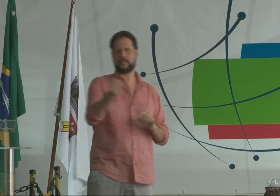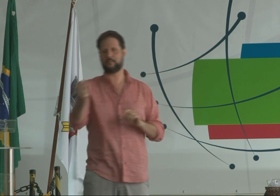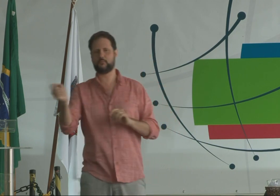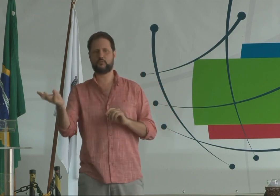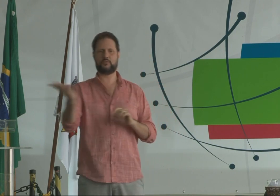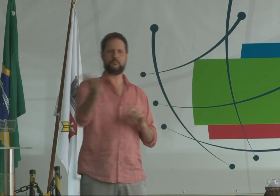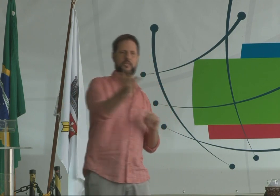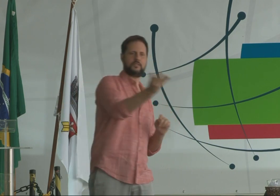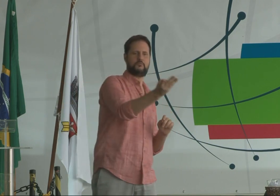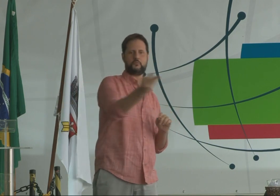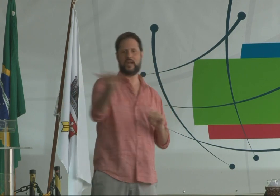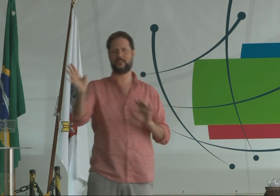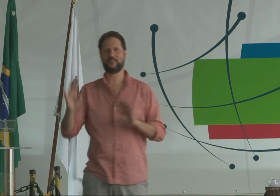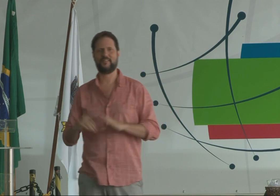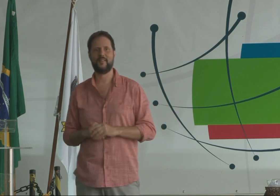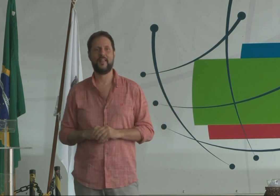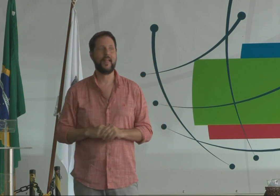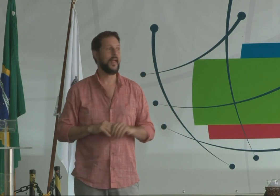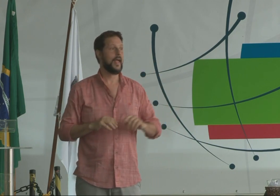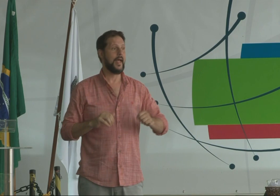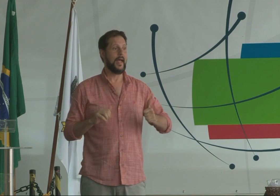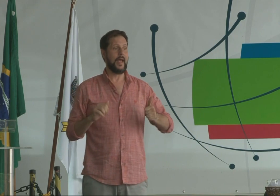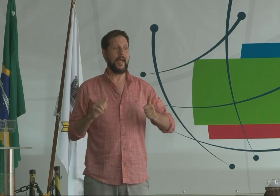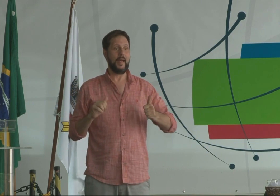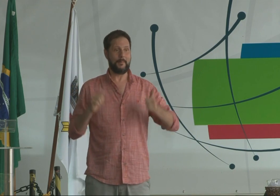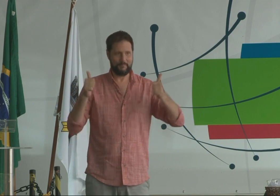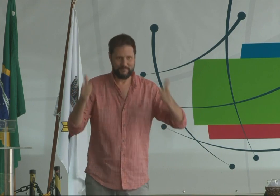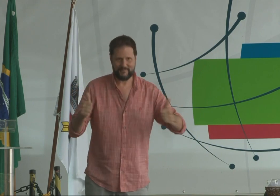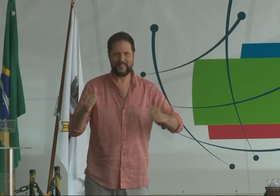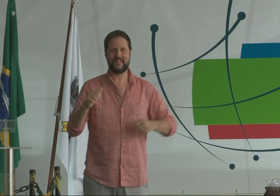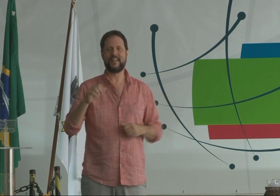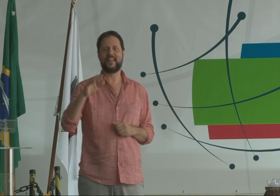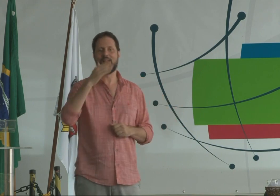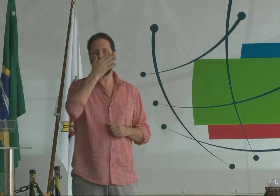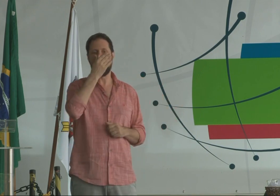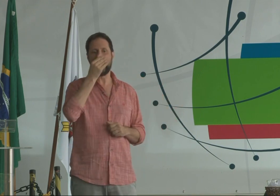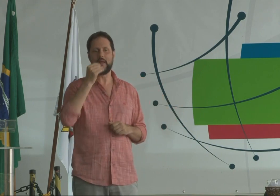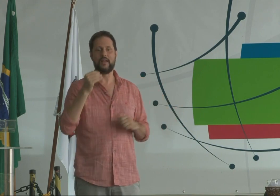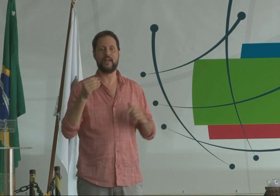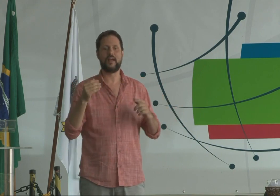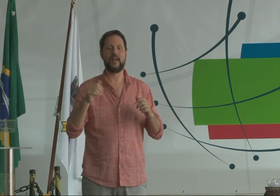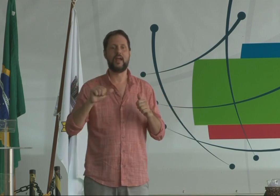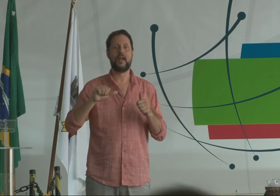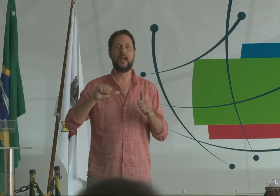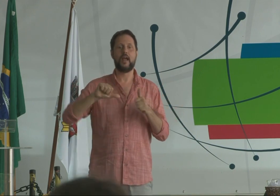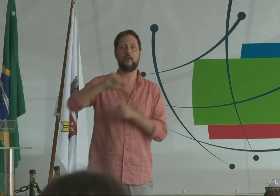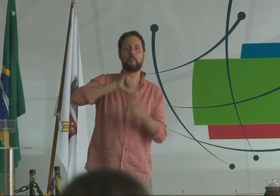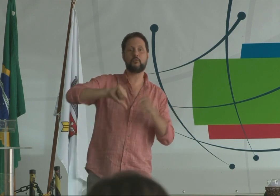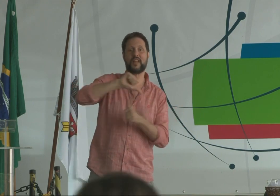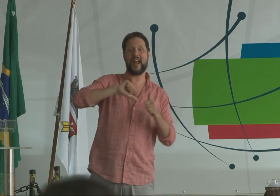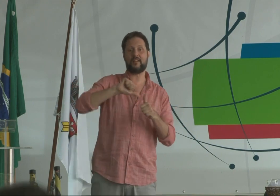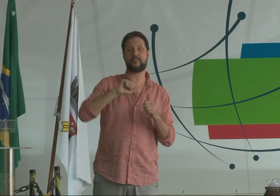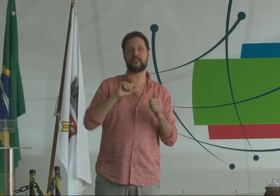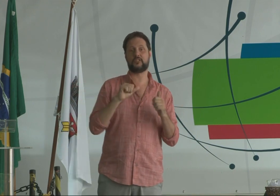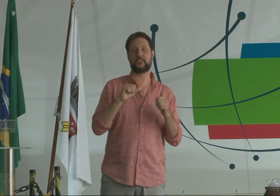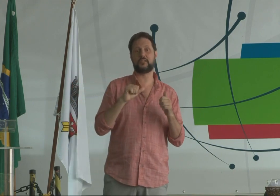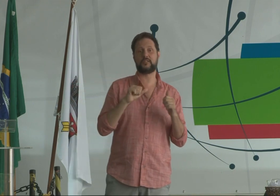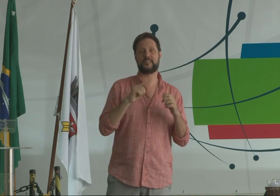agora estamos fazendo revisamento de inverno, e eu preciso dar uma pausa. Então, continuando, eu morava